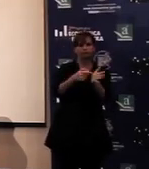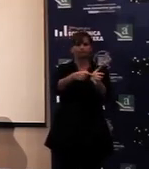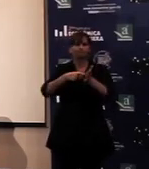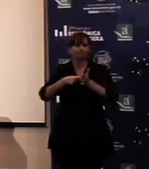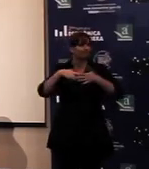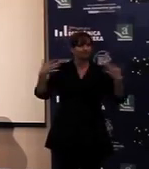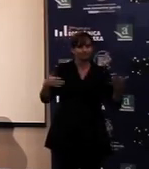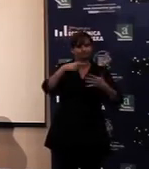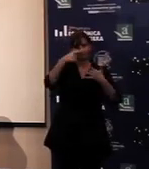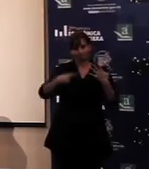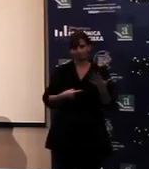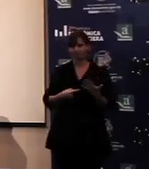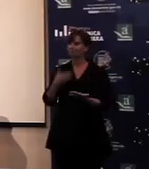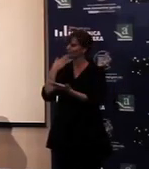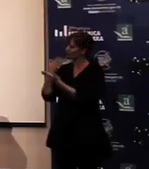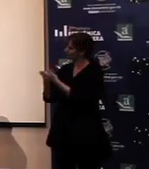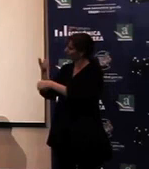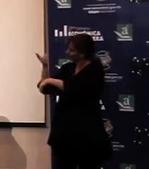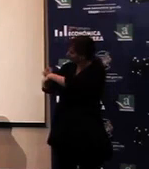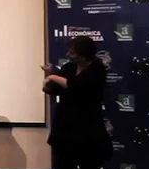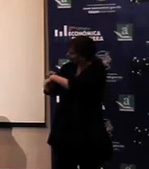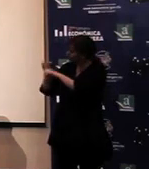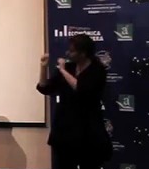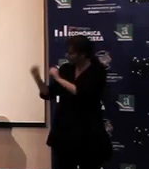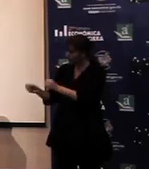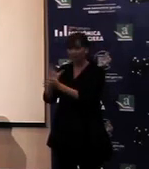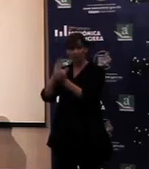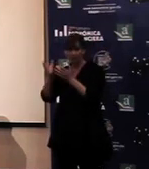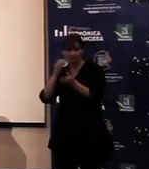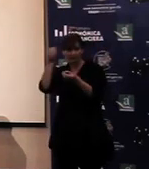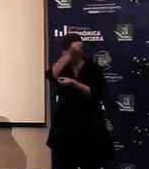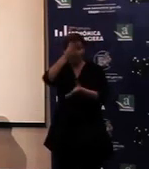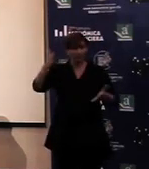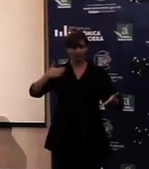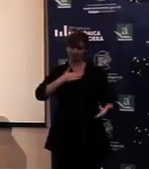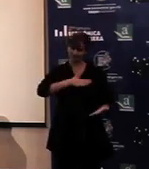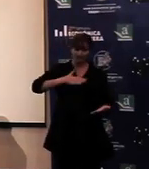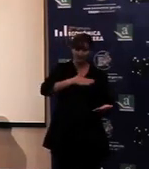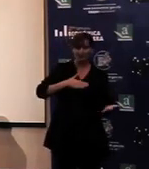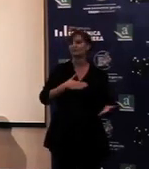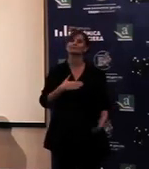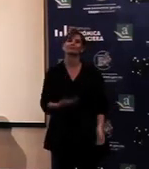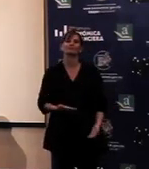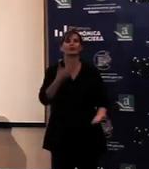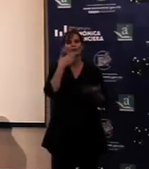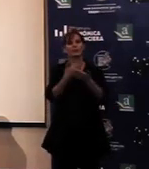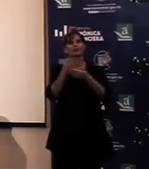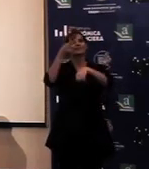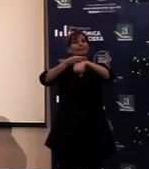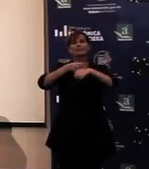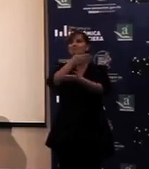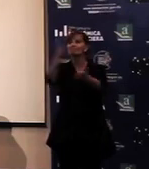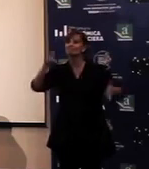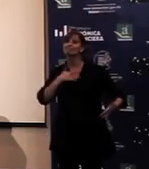César, buenas tardes. Si usted pudiera compartirnos esa información, por favor. Bien, buenas tardes. ¿Cómo se